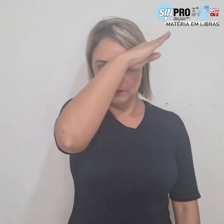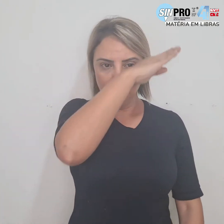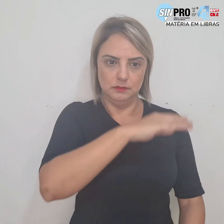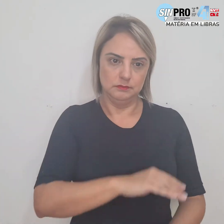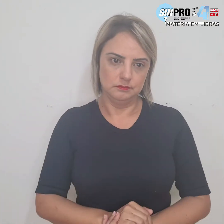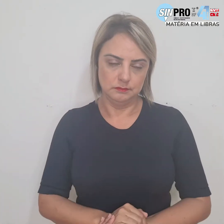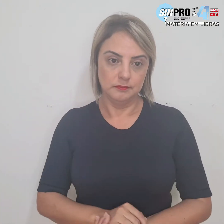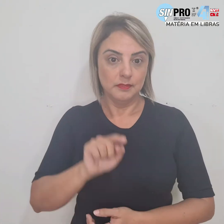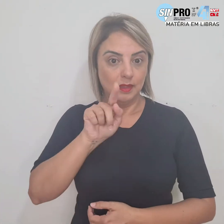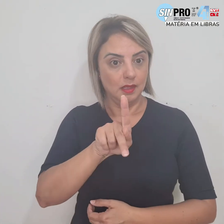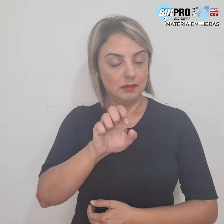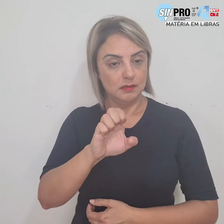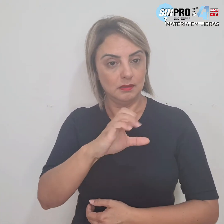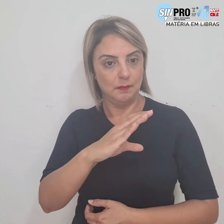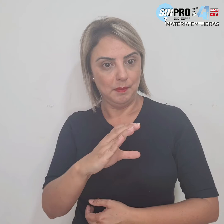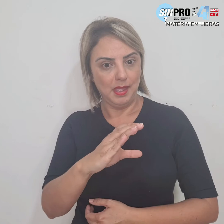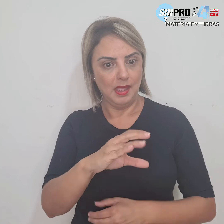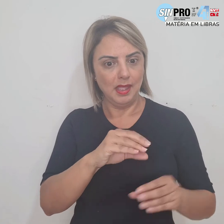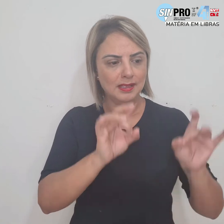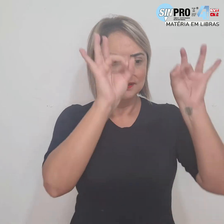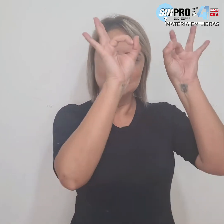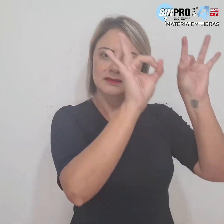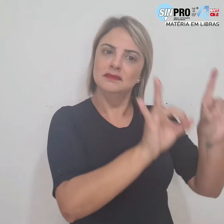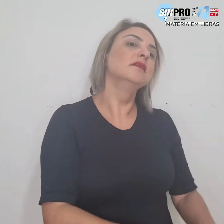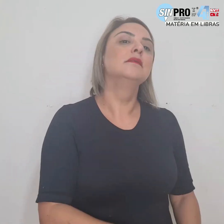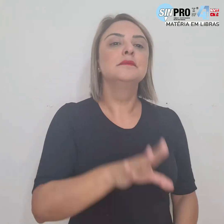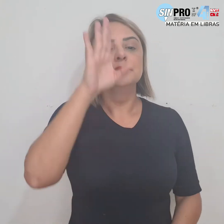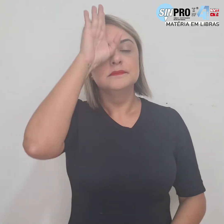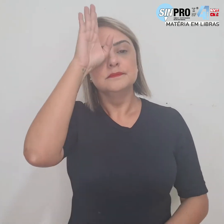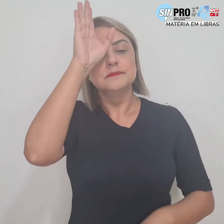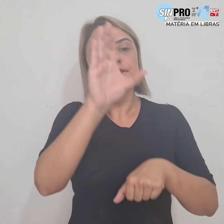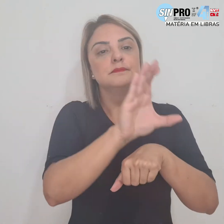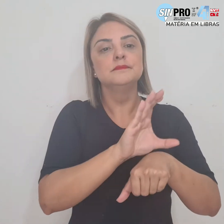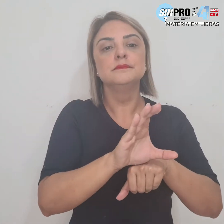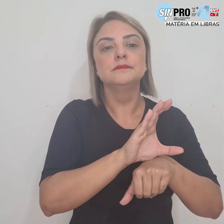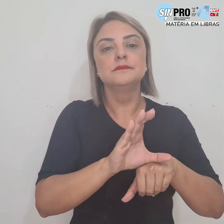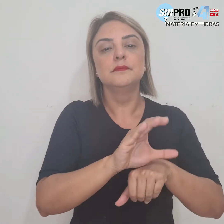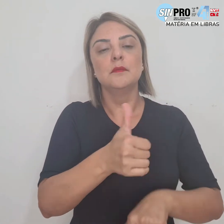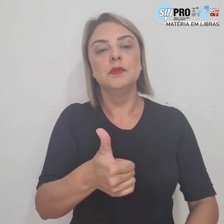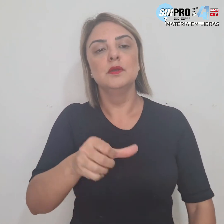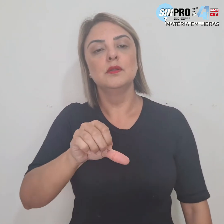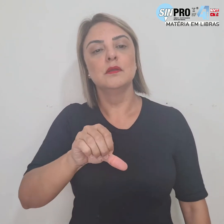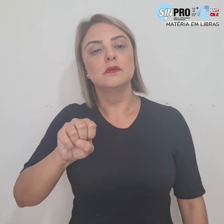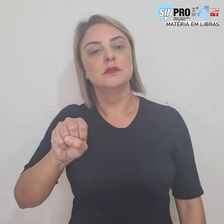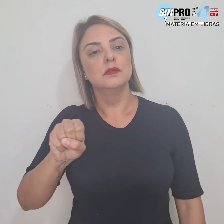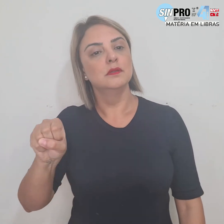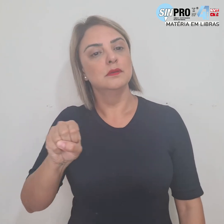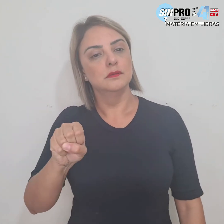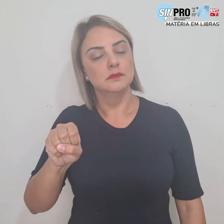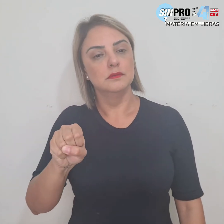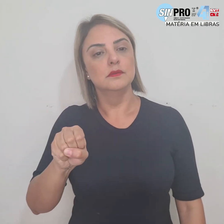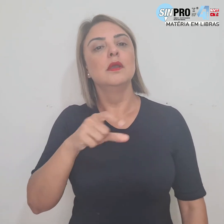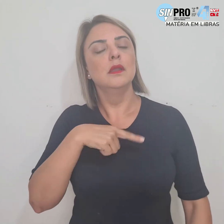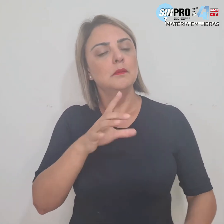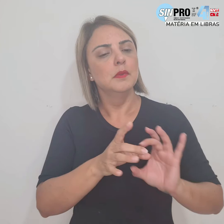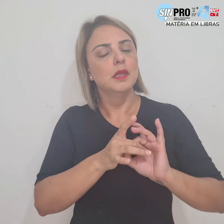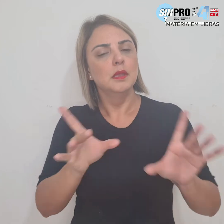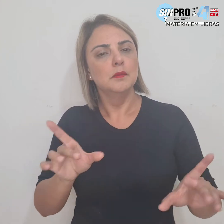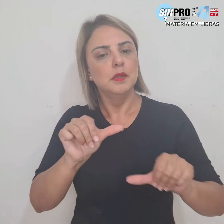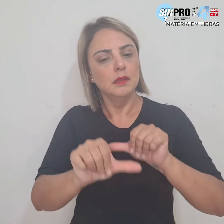plantão. Essa PEC está jogando no lixo os princípios da Constituição de 1988, que permitiram